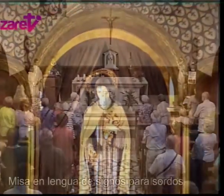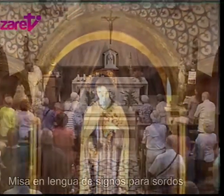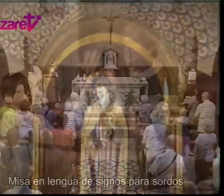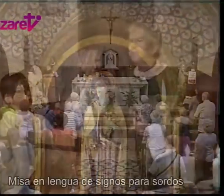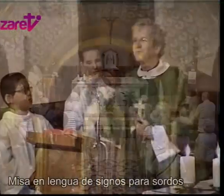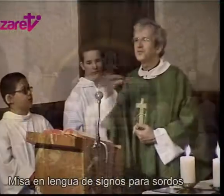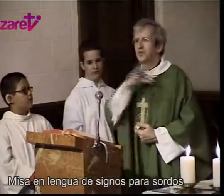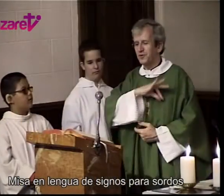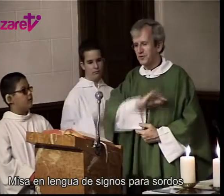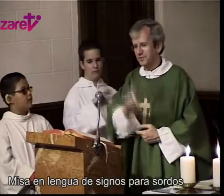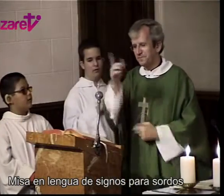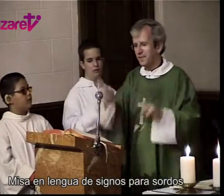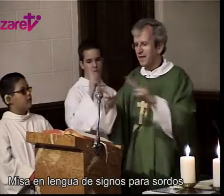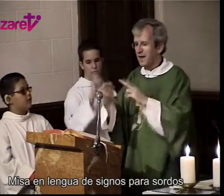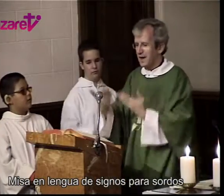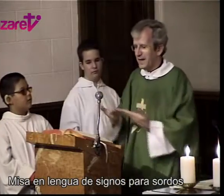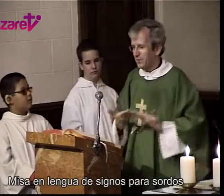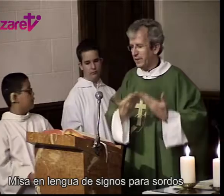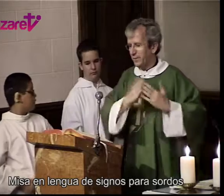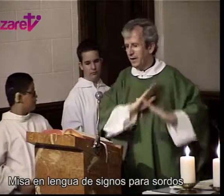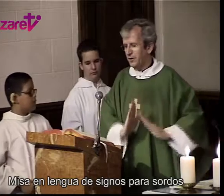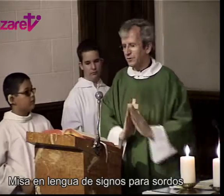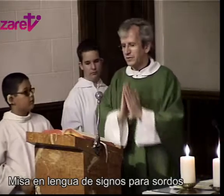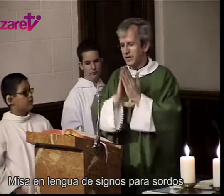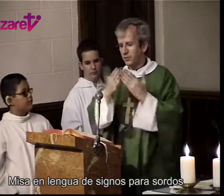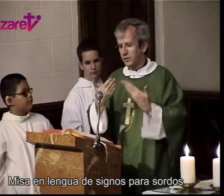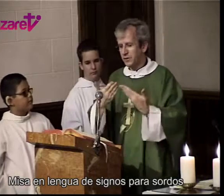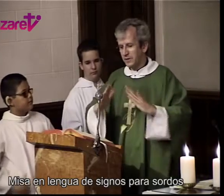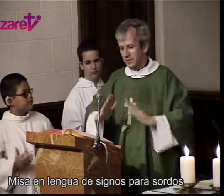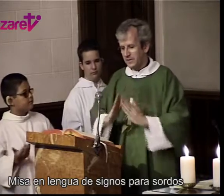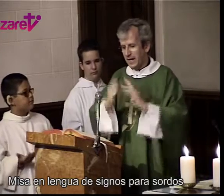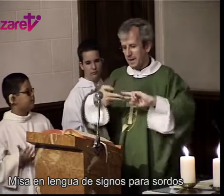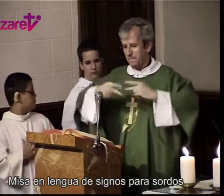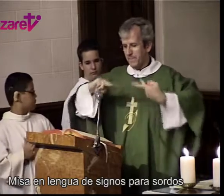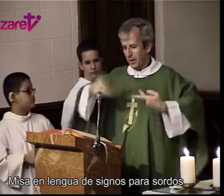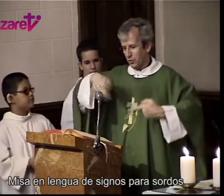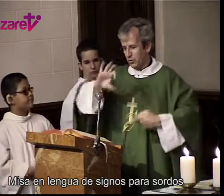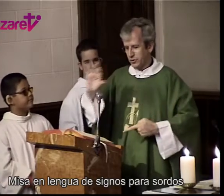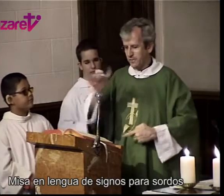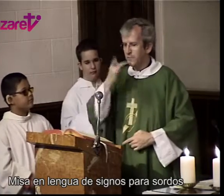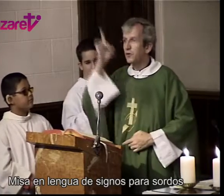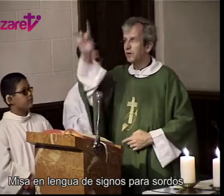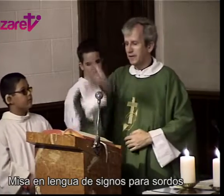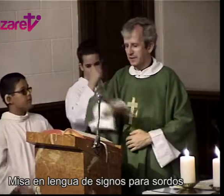El Señor esté con vosotros. Lectura del Evangelio según San Marcos. Gloria a ti,